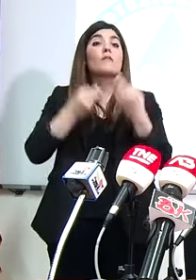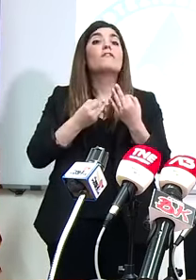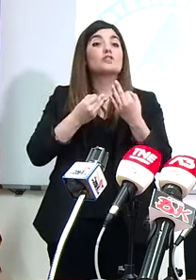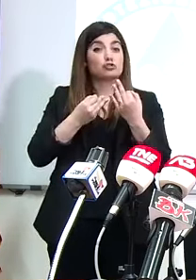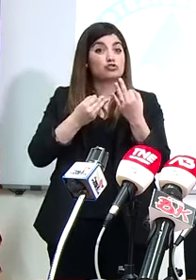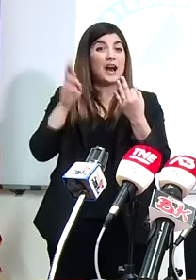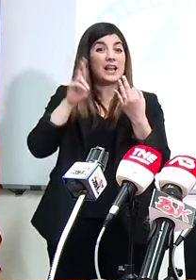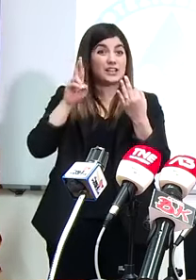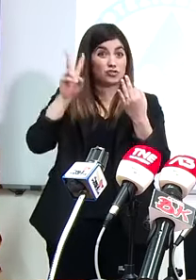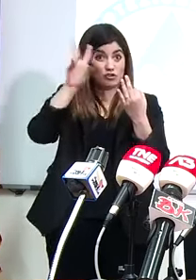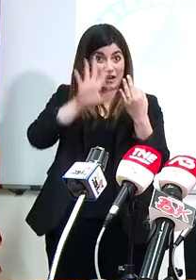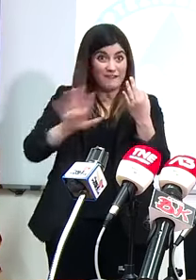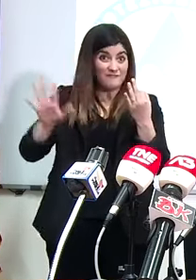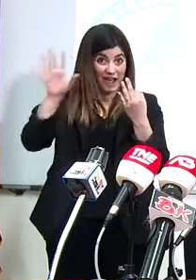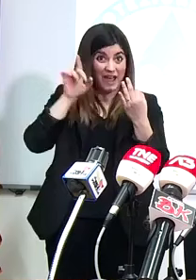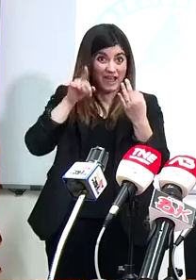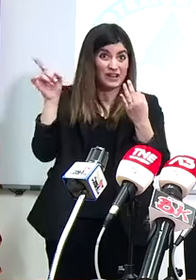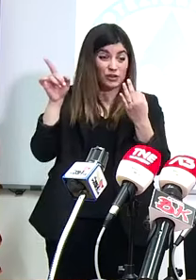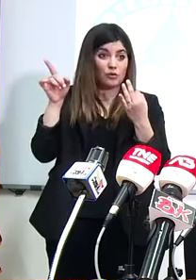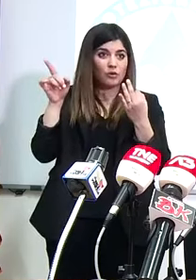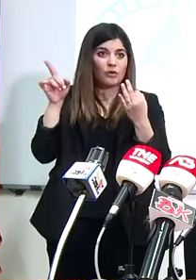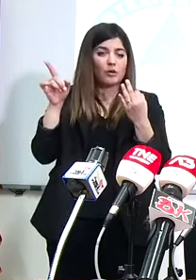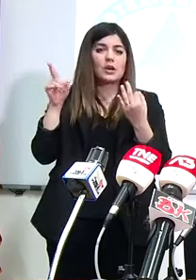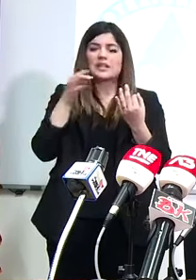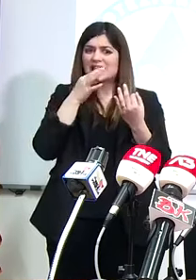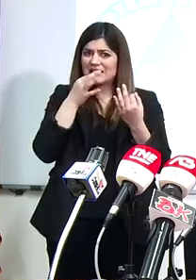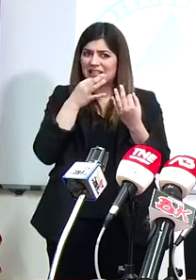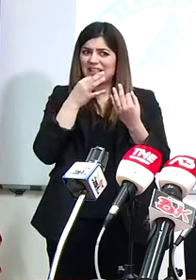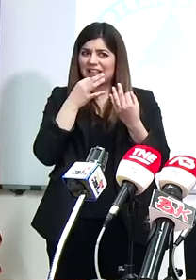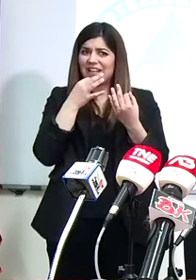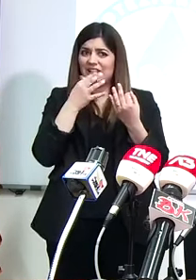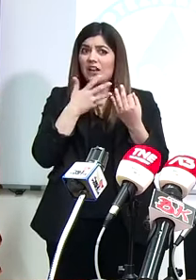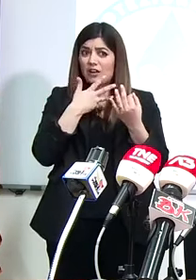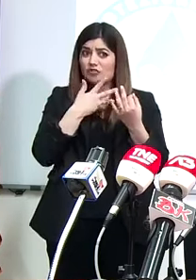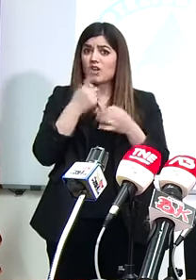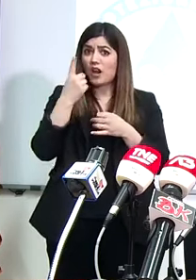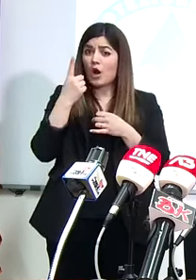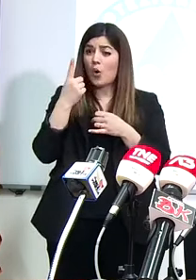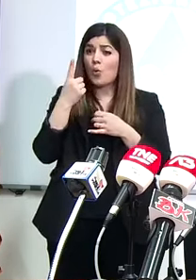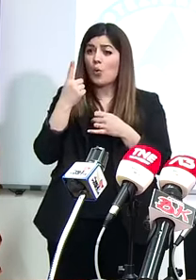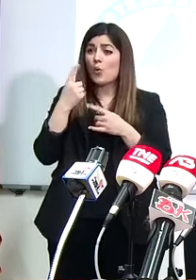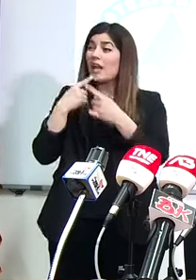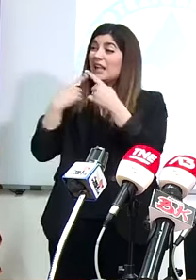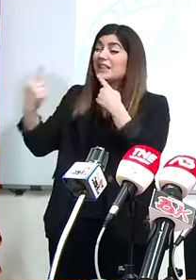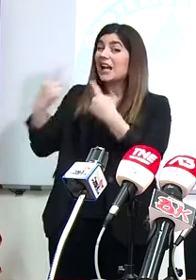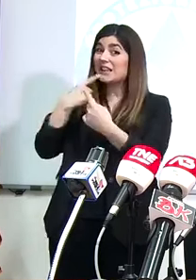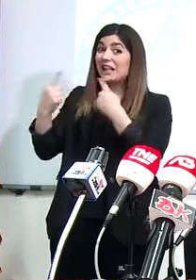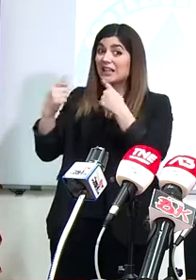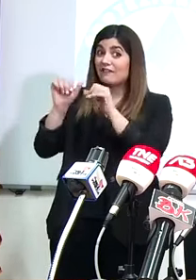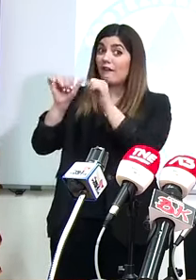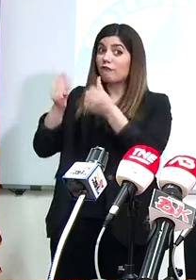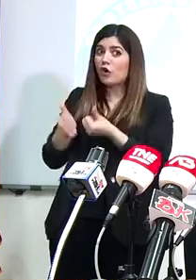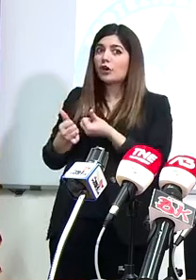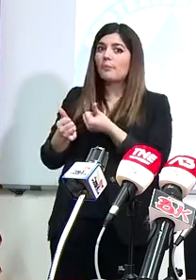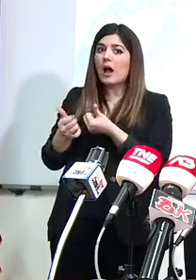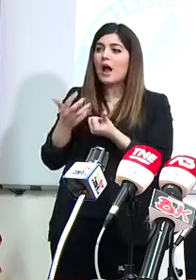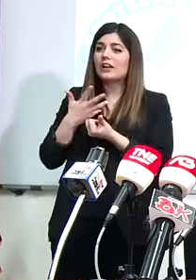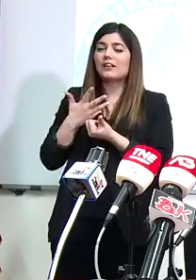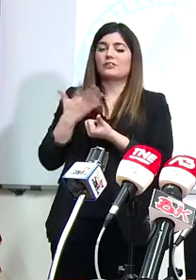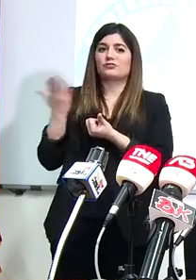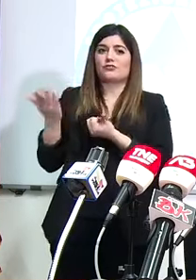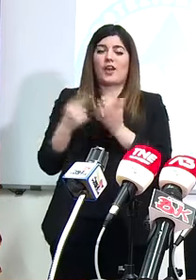quindi lasciando capire che un canale di trattativa è stata aperta in maniera direi e formale quindi io le chiedo